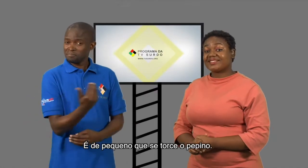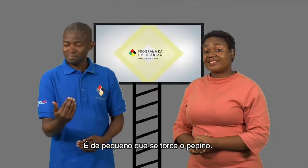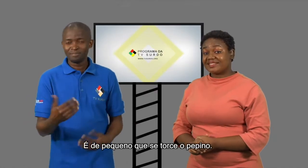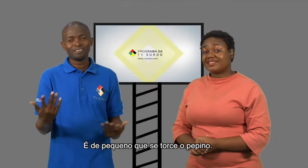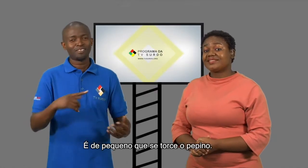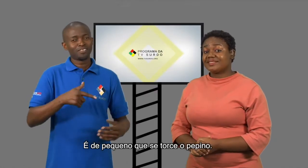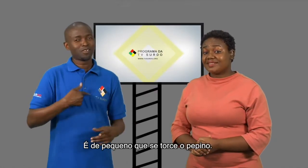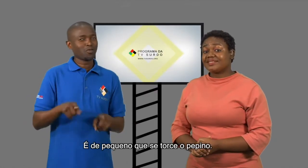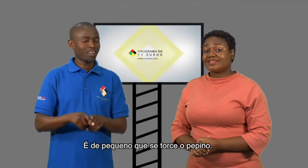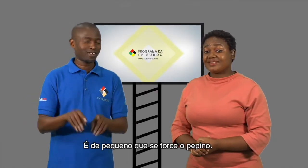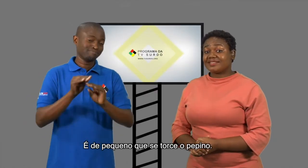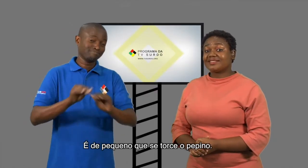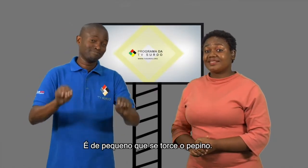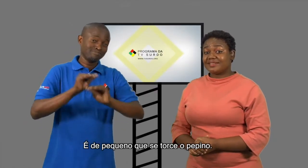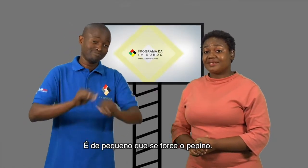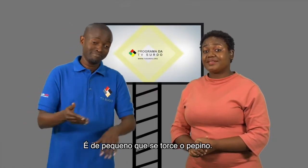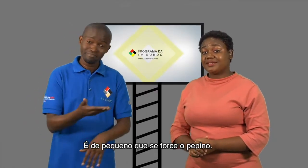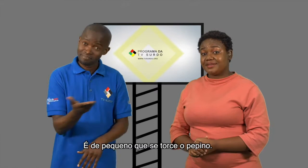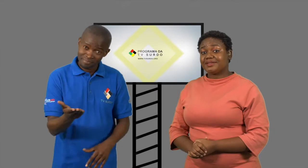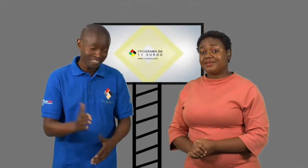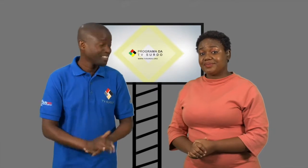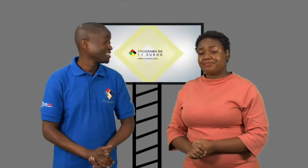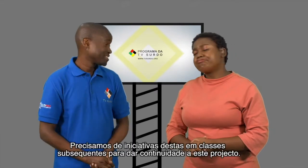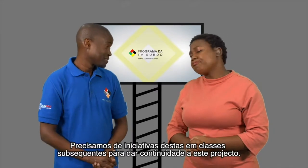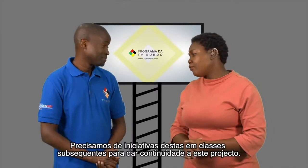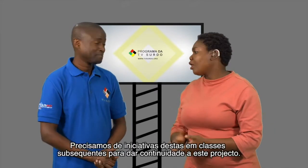É de pequeno que se torce o pepino.